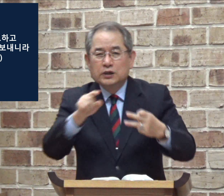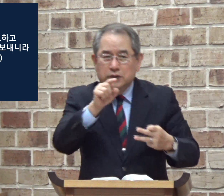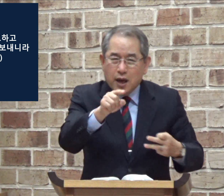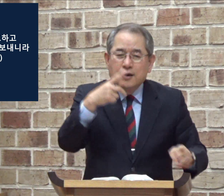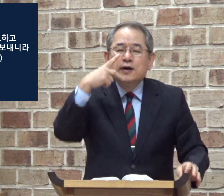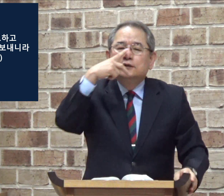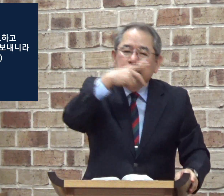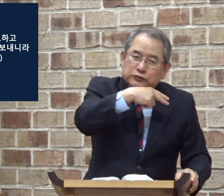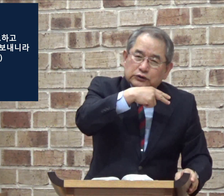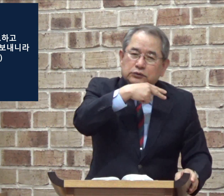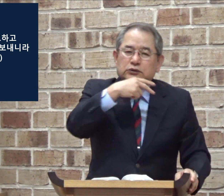보내니라.